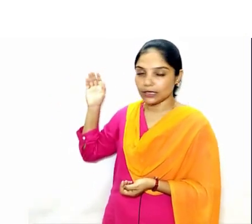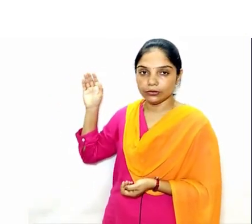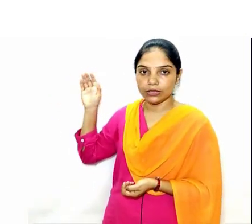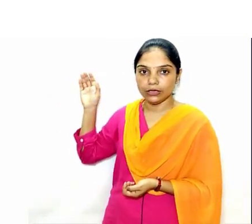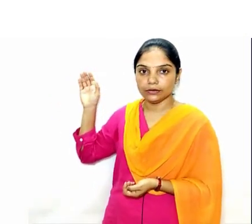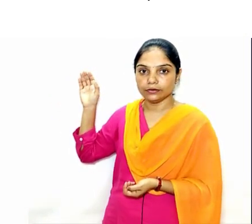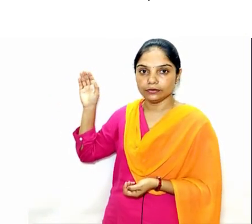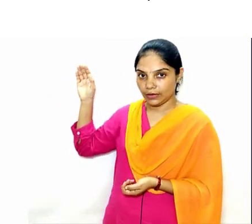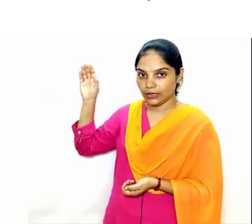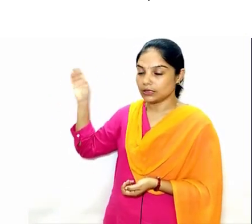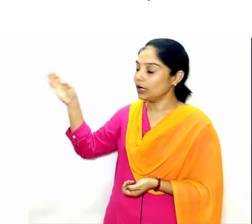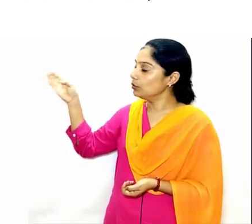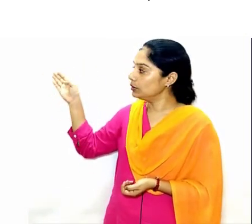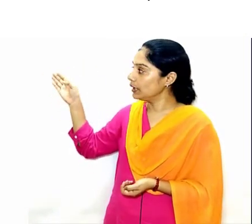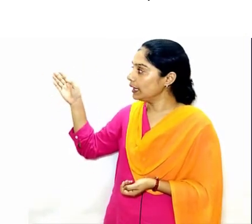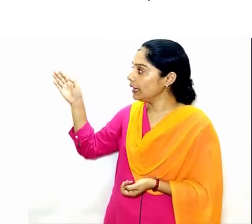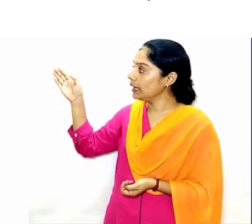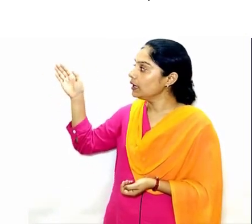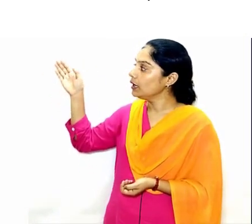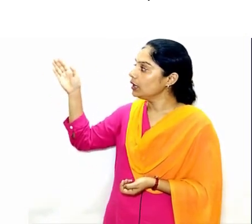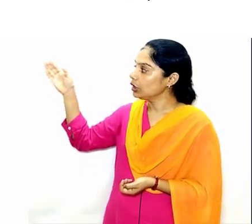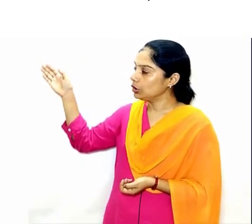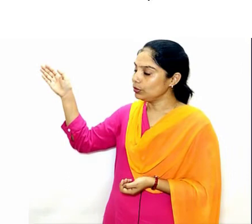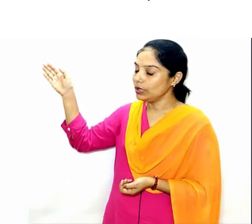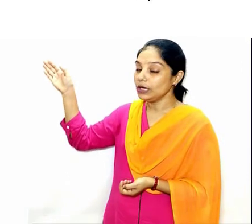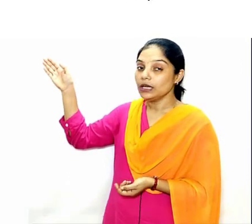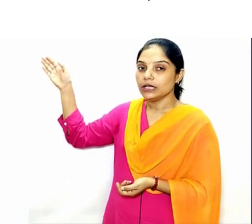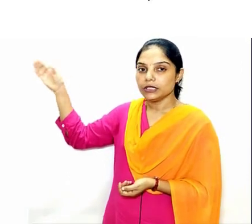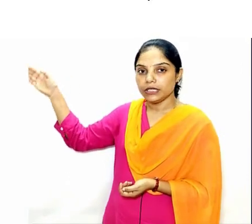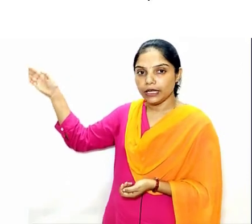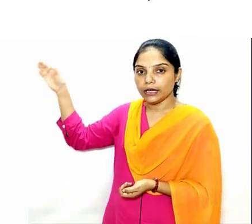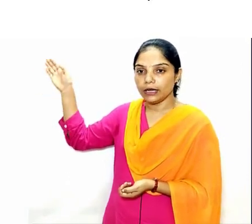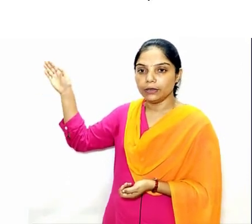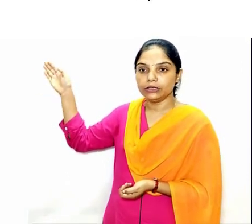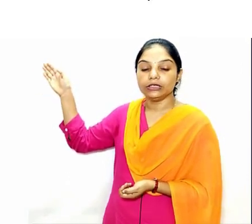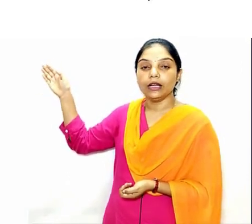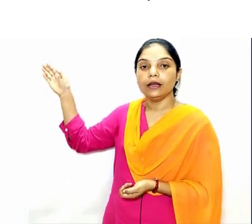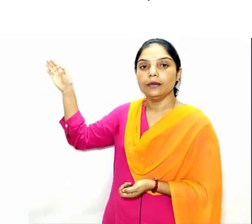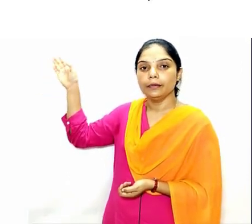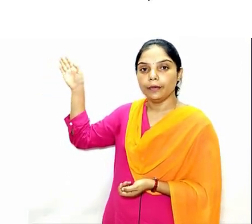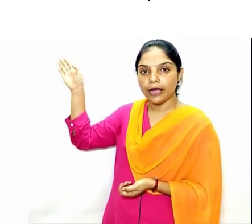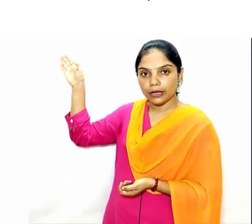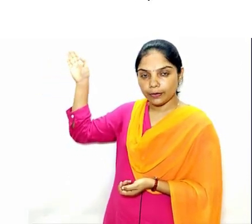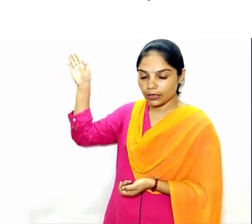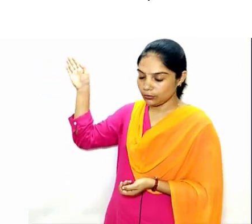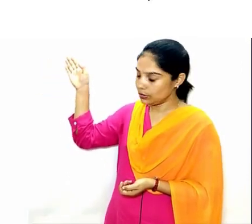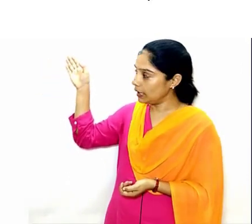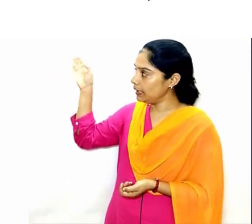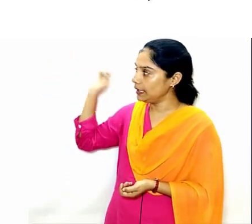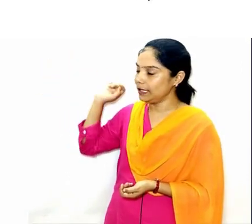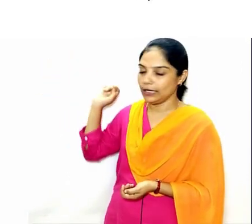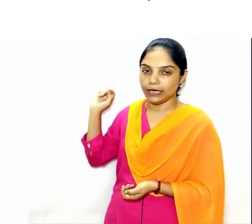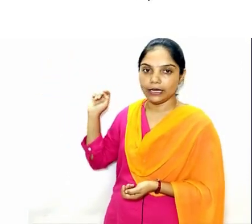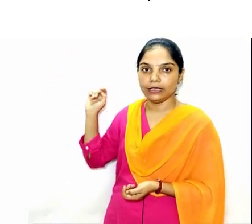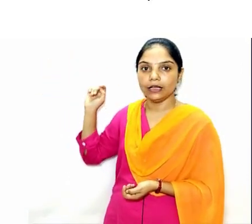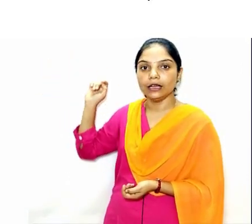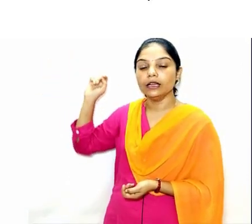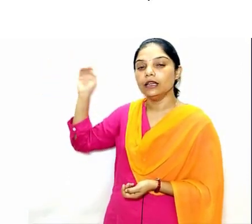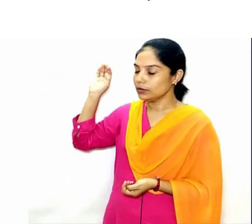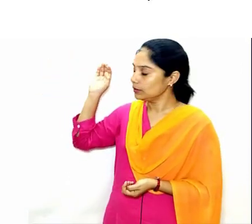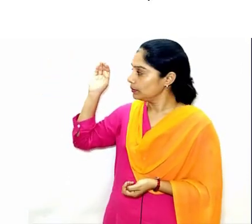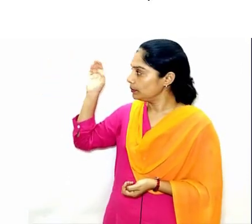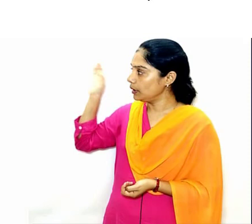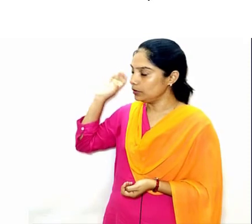क्या है इसका उत्तर? इसका उत्तर है, क्योंकि शेर का बच्चा बार बार उछालने के लिए कह रहा